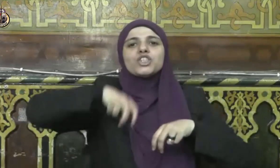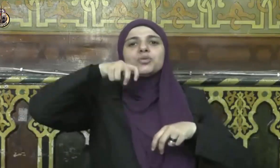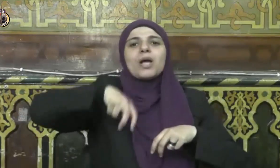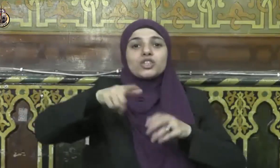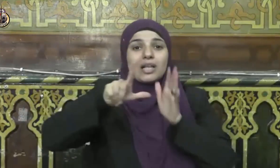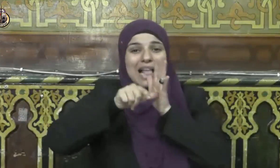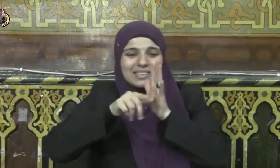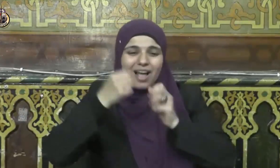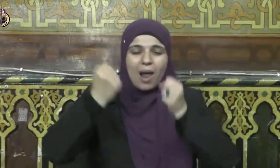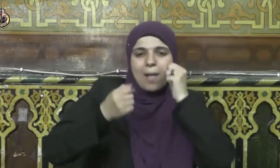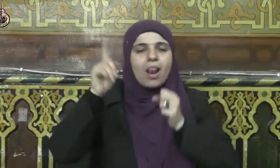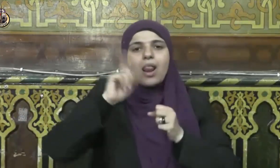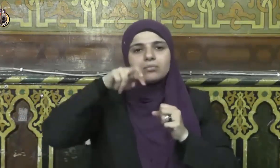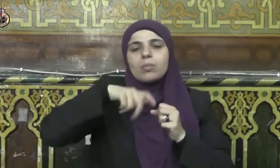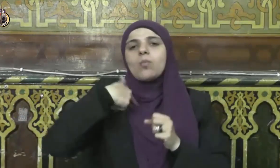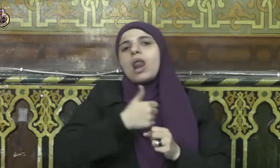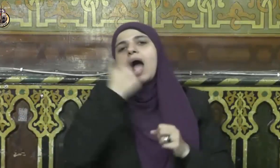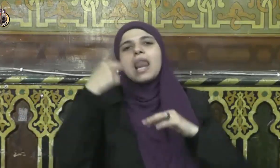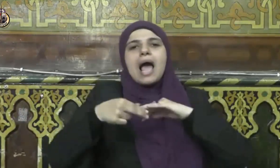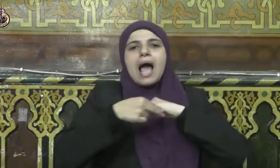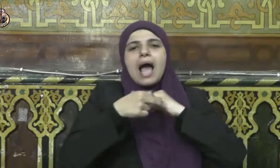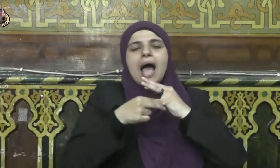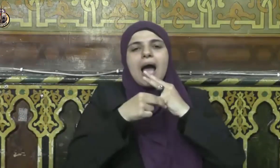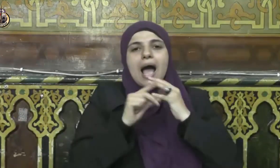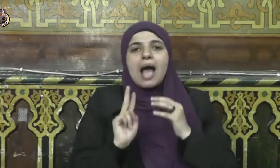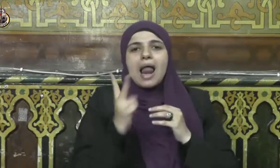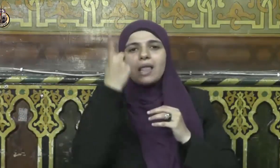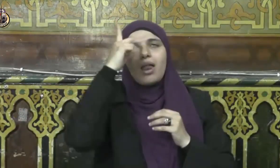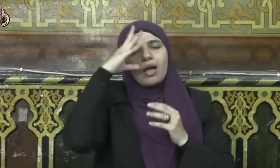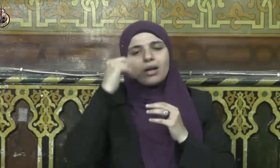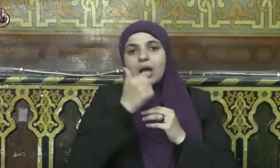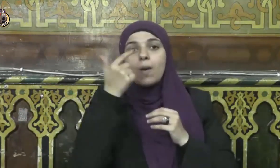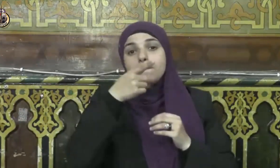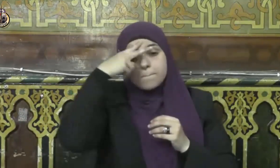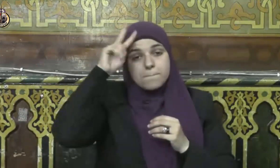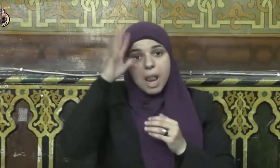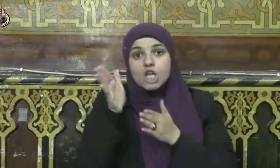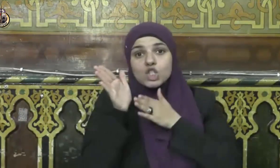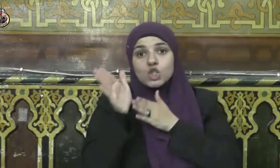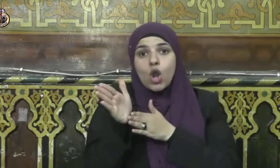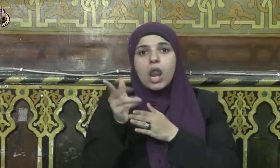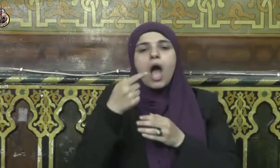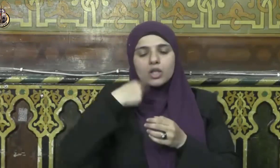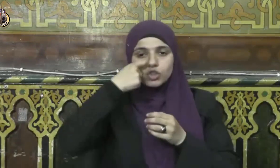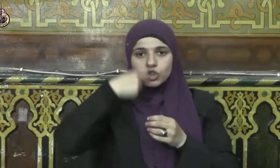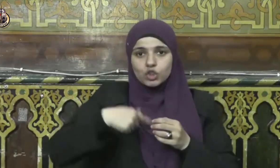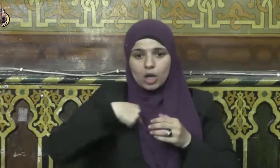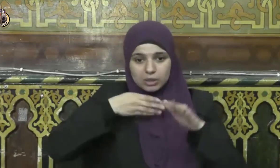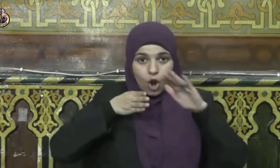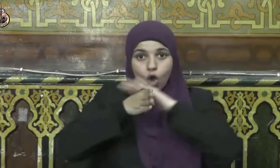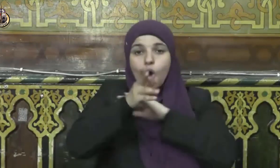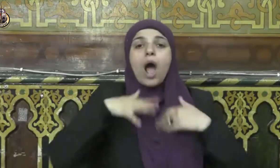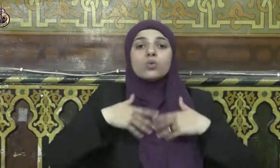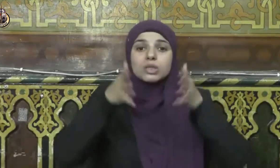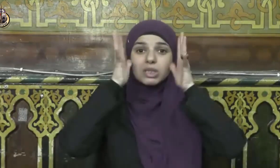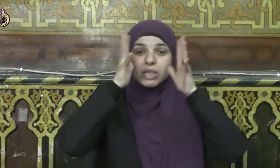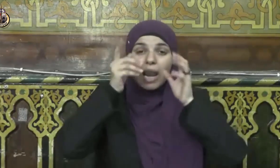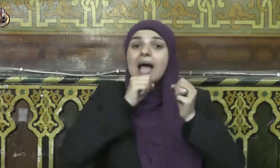ماشيا. فعن علي رضي الله عنه قال: من السنة أن يخرج إلى العيد